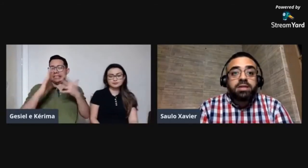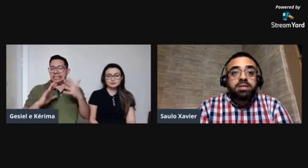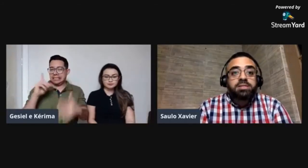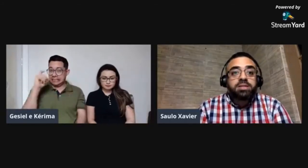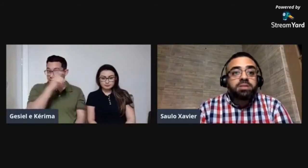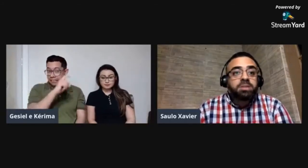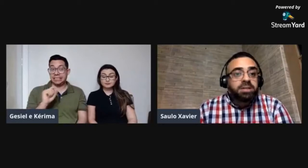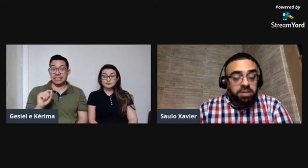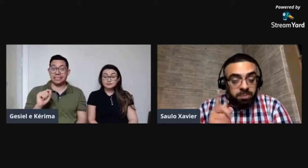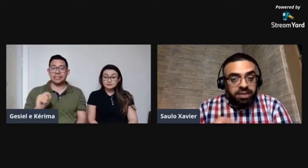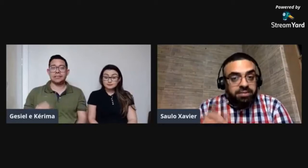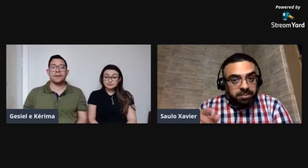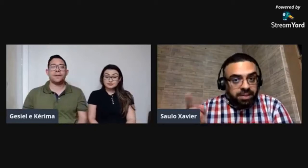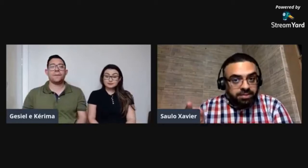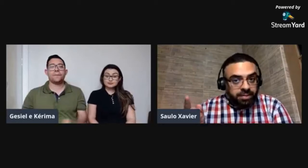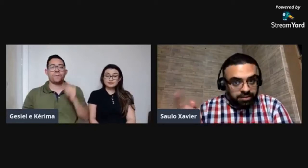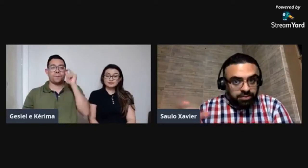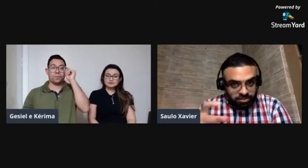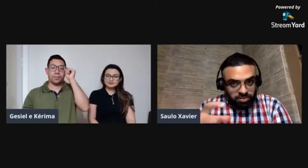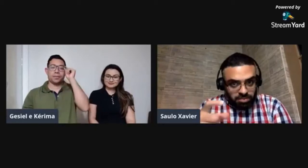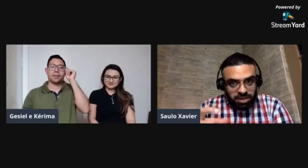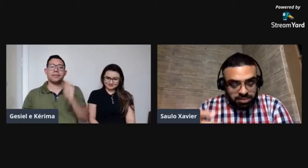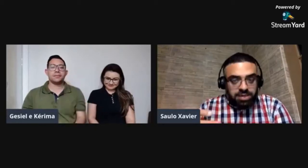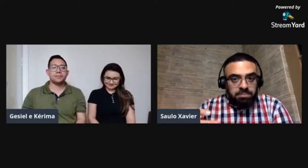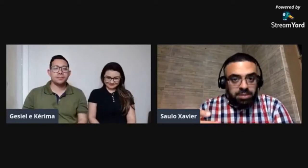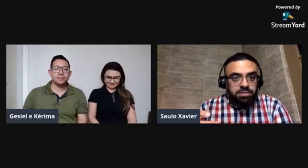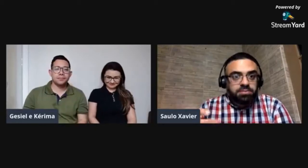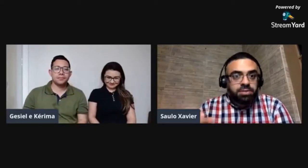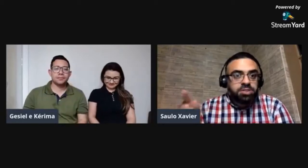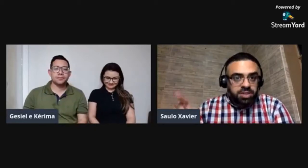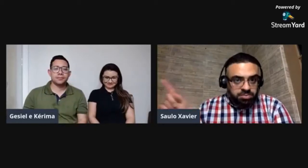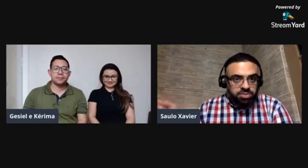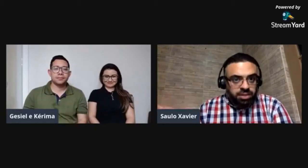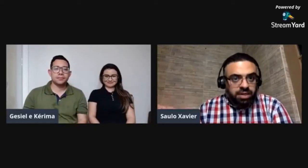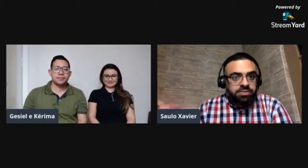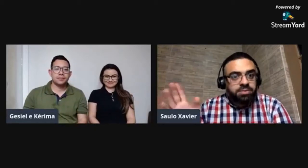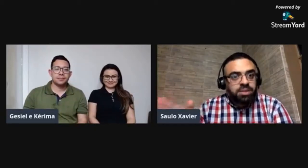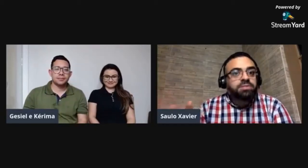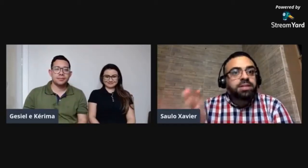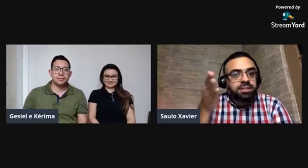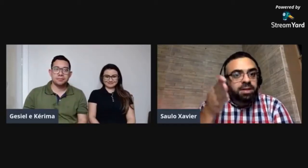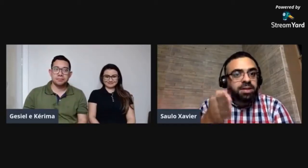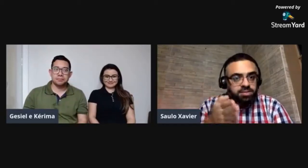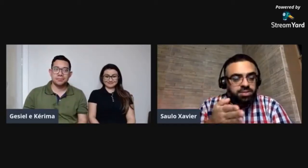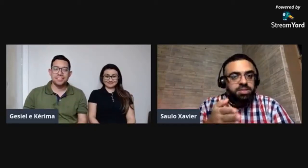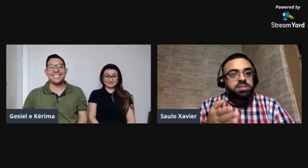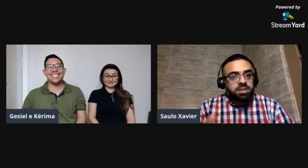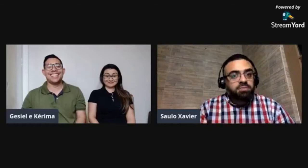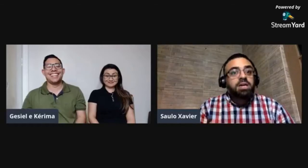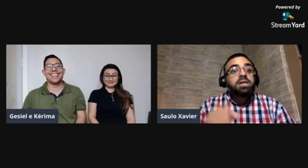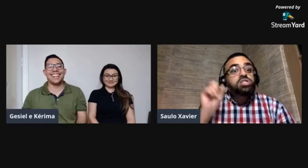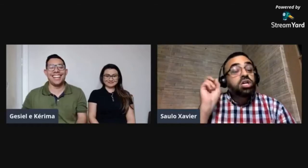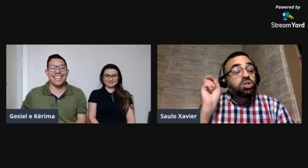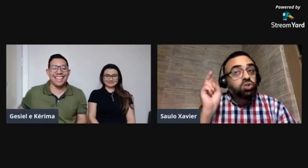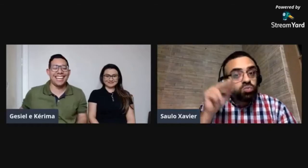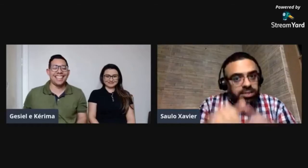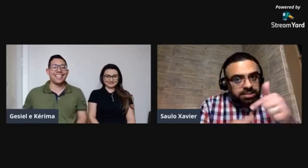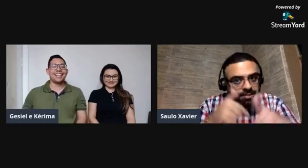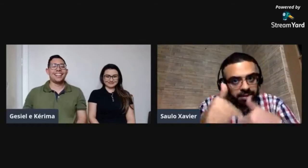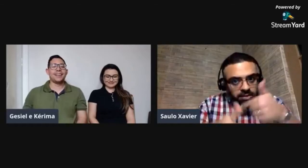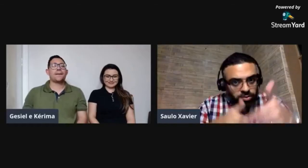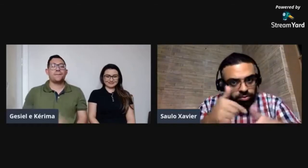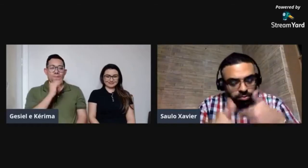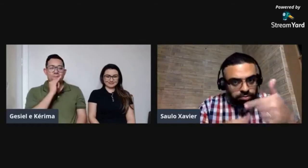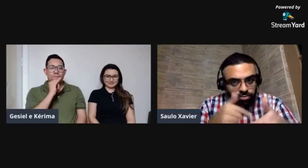coisa. Você nunca bateu um prego numa barra de sabão e diz que é missionário? Não, vai trabalhar na sua igreja. Então, você